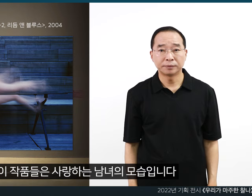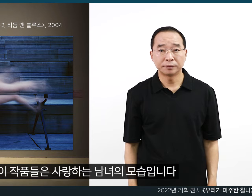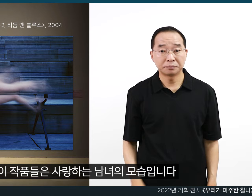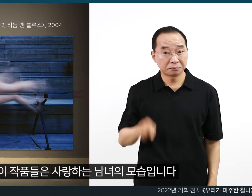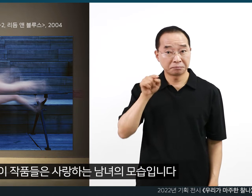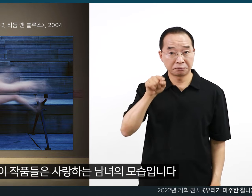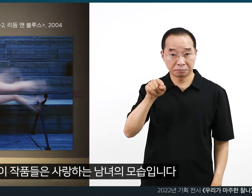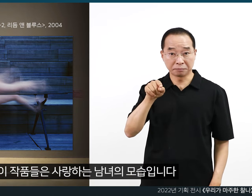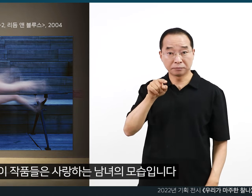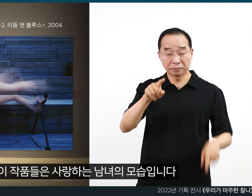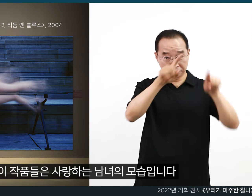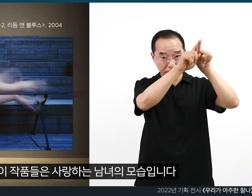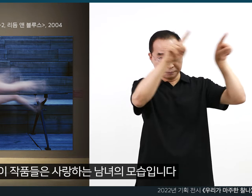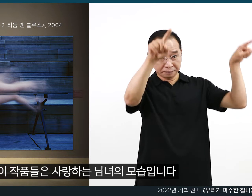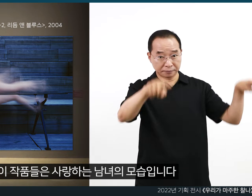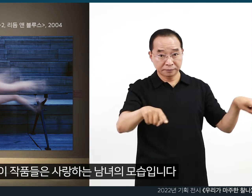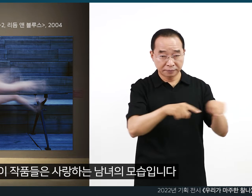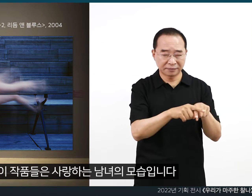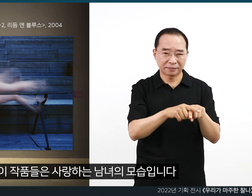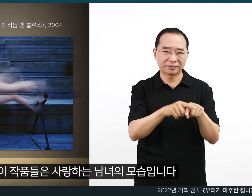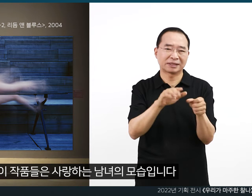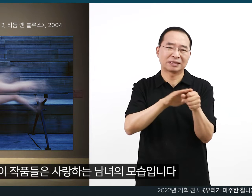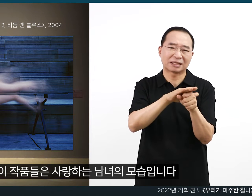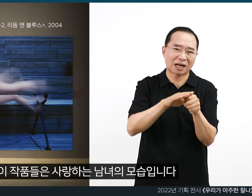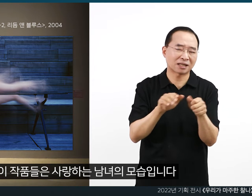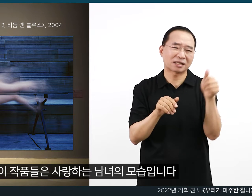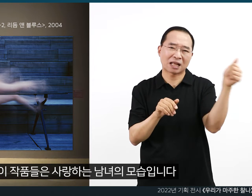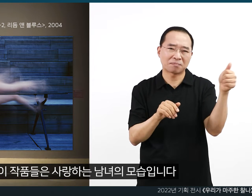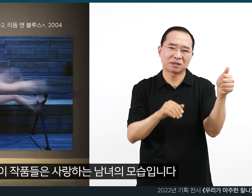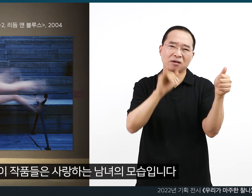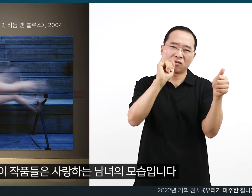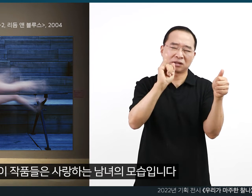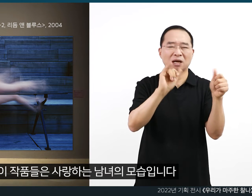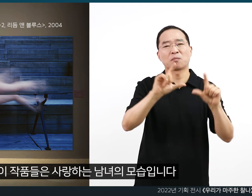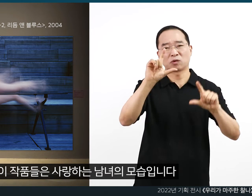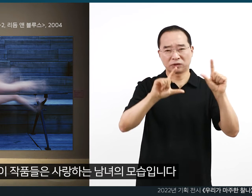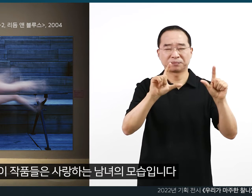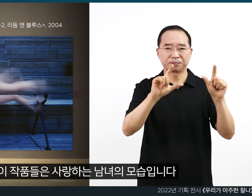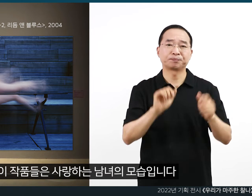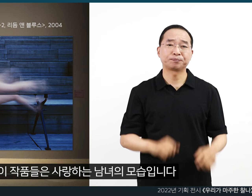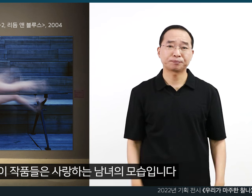여기 이 작품들은 사랑하는 남녀의 모습입니다.